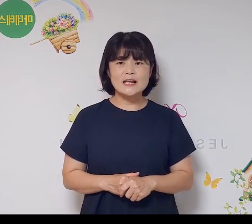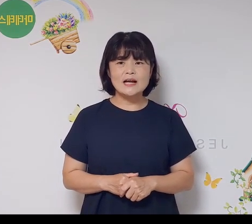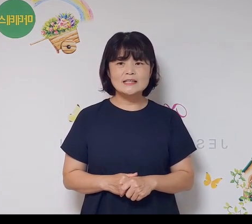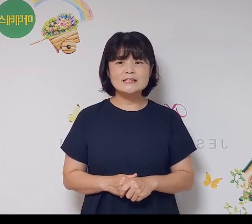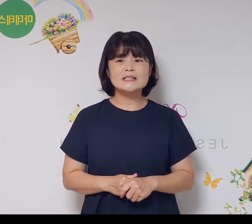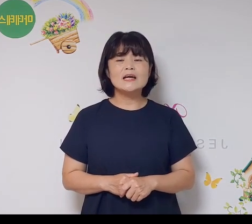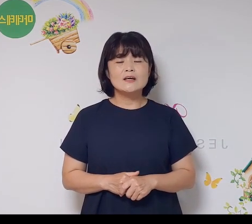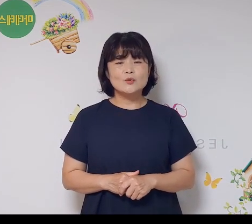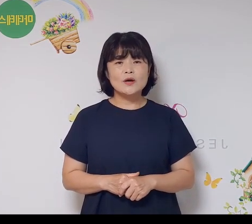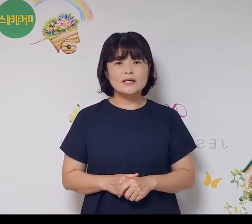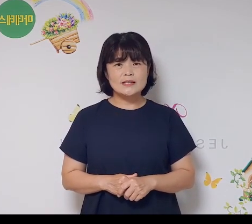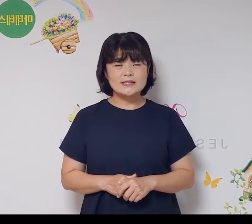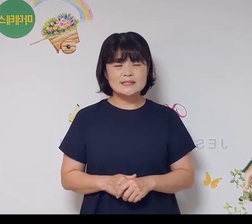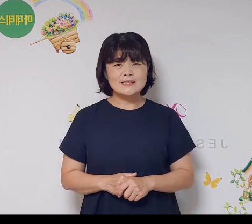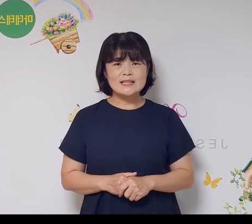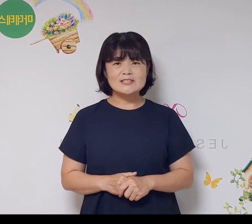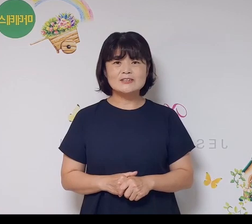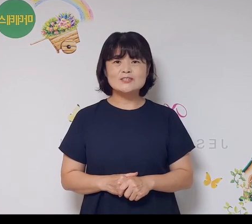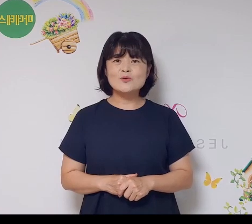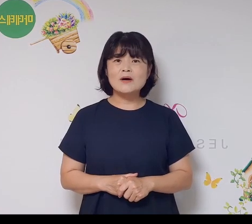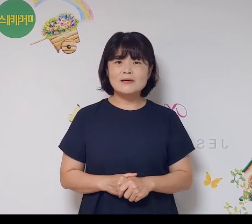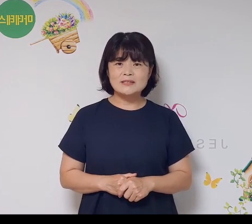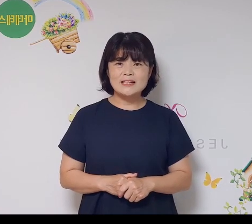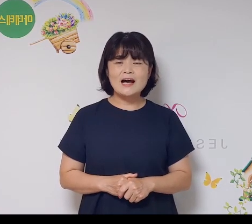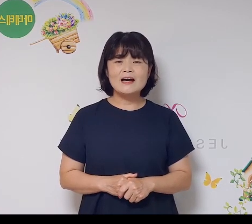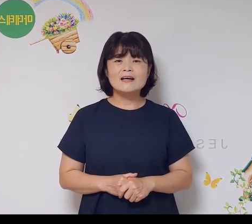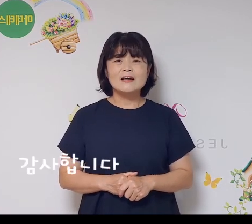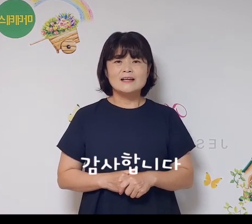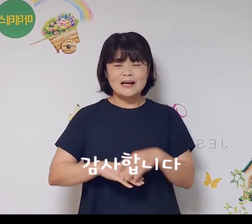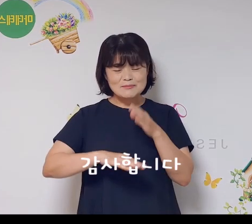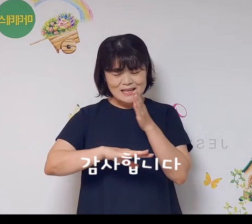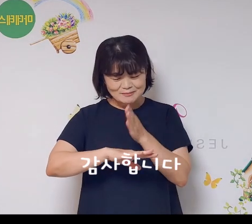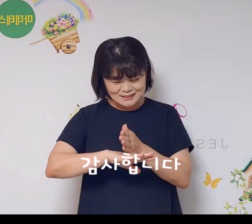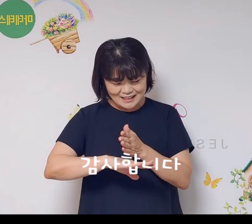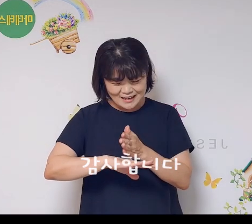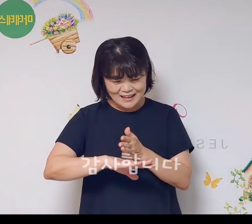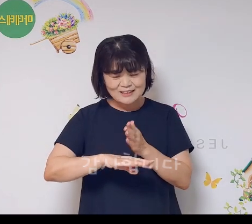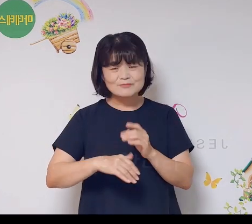사랑하는 교회가 되기를 간절히 소망합니다. 감사합니다.